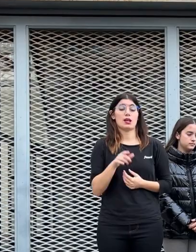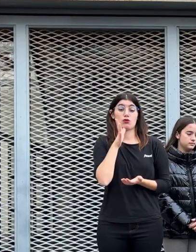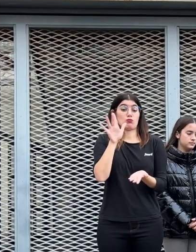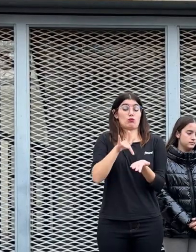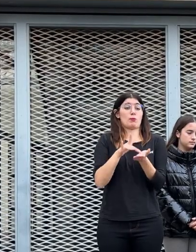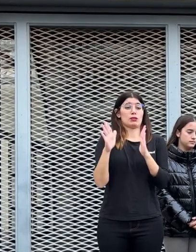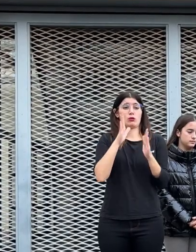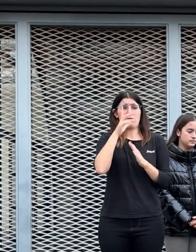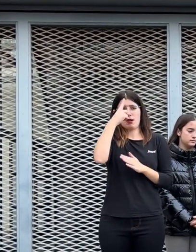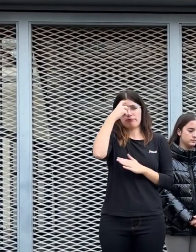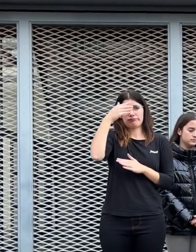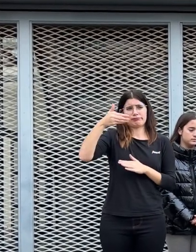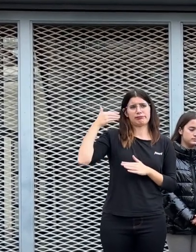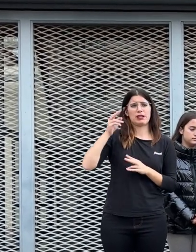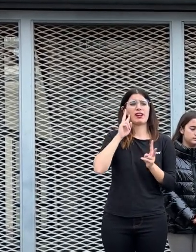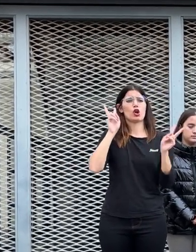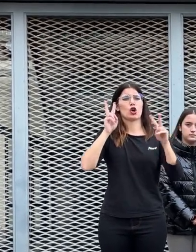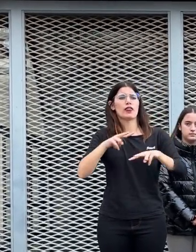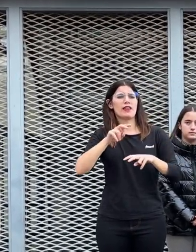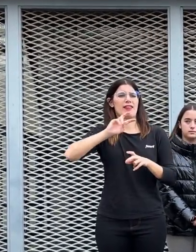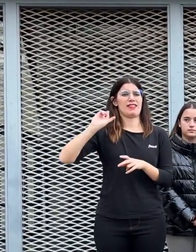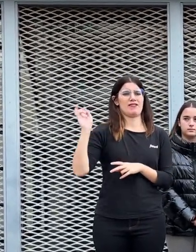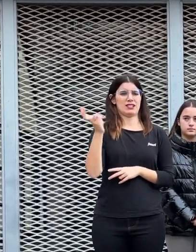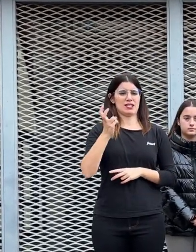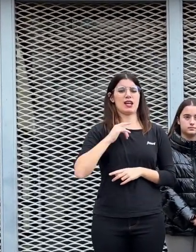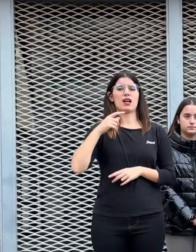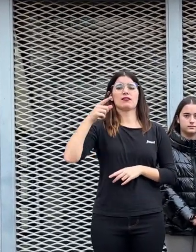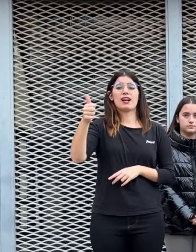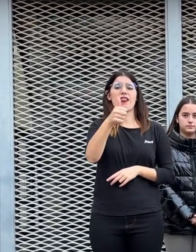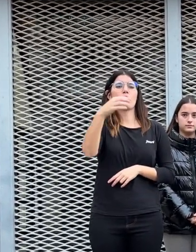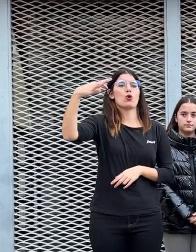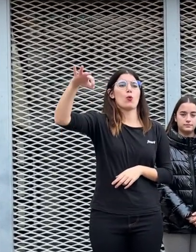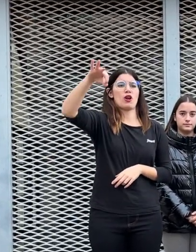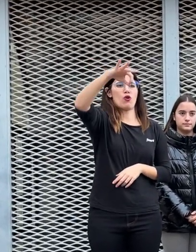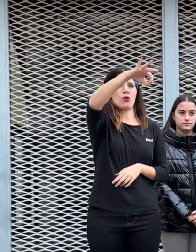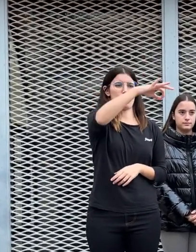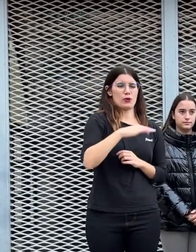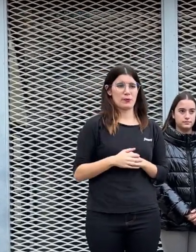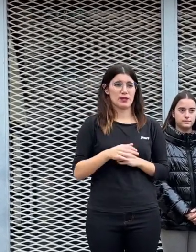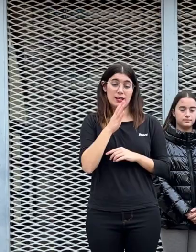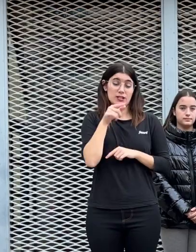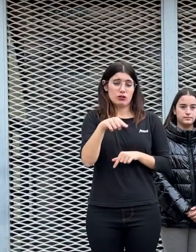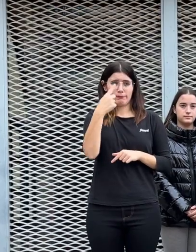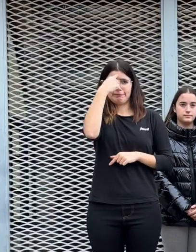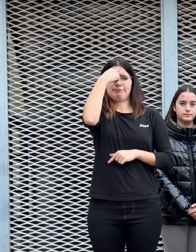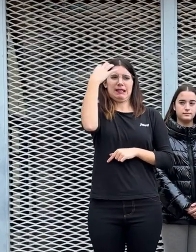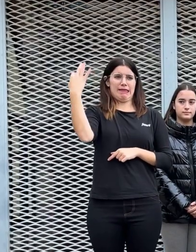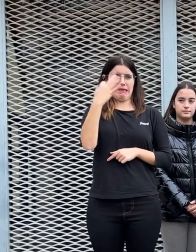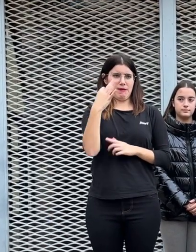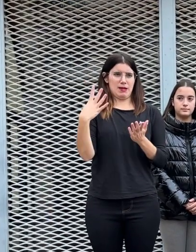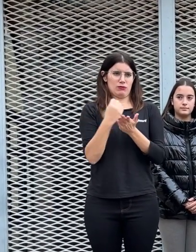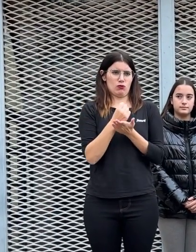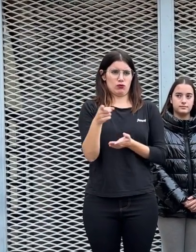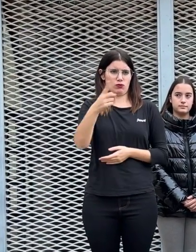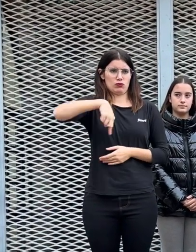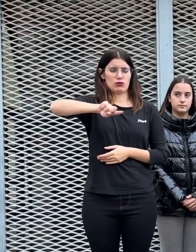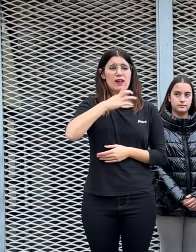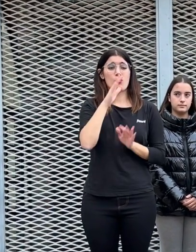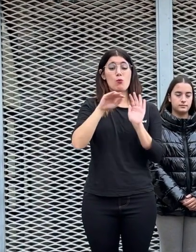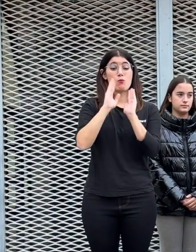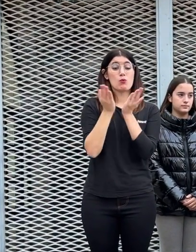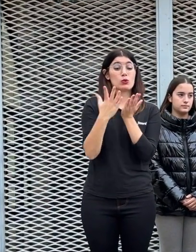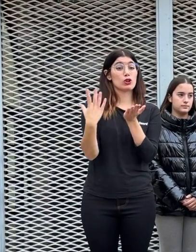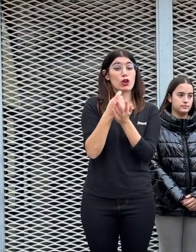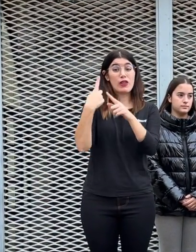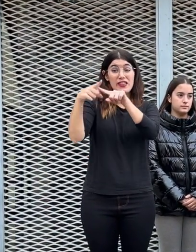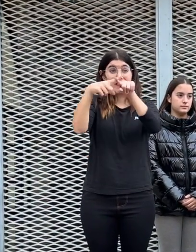per a recordar i reconèixer la diversitat que ens fa únics a cadascun de nosaltres, cosa que hauríem de tenir sempre present. En un món on tots